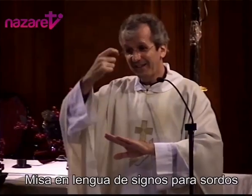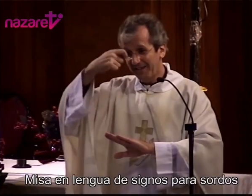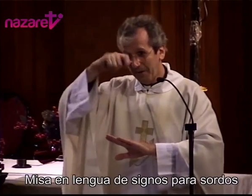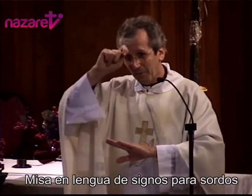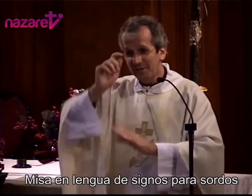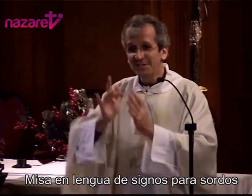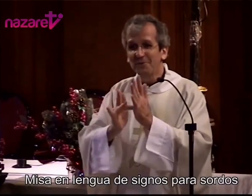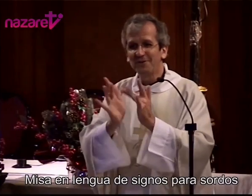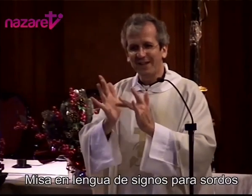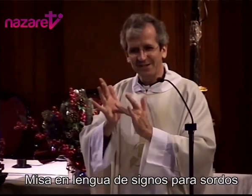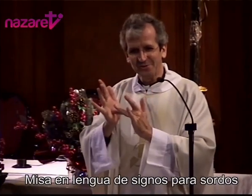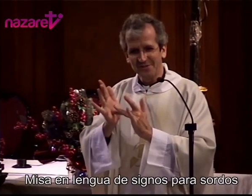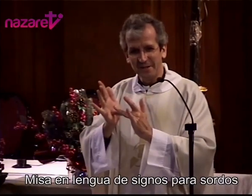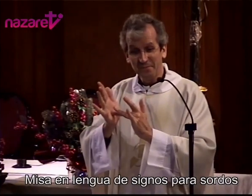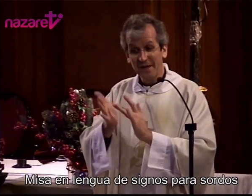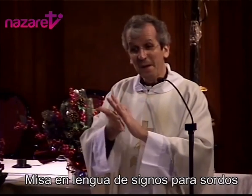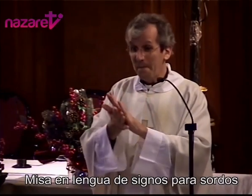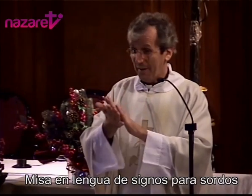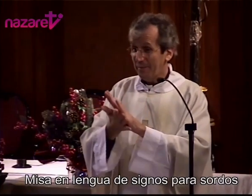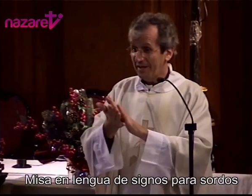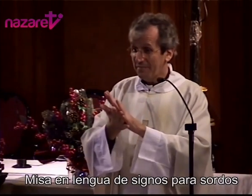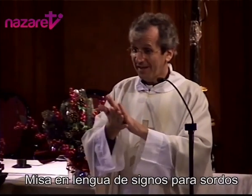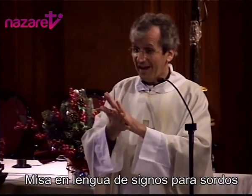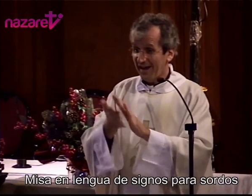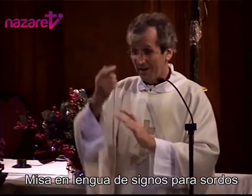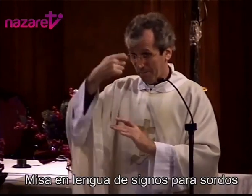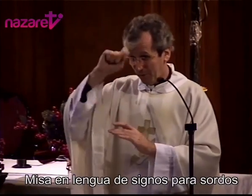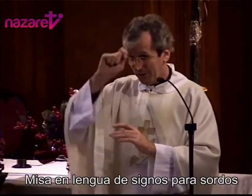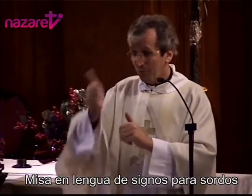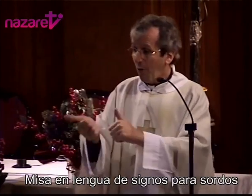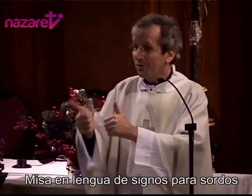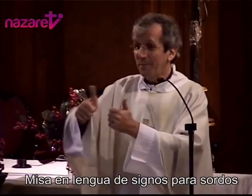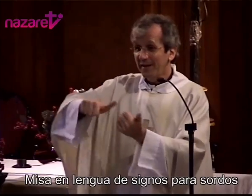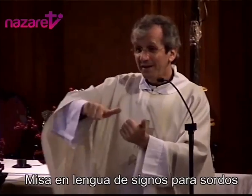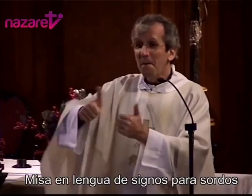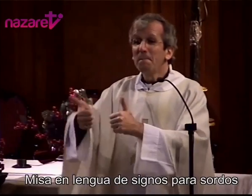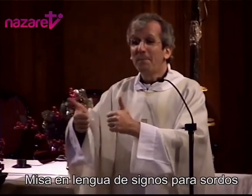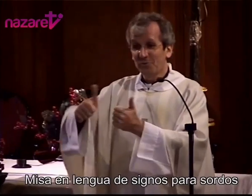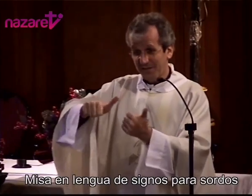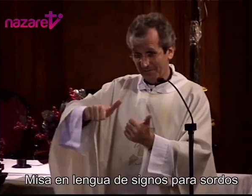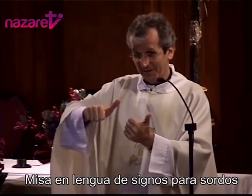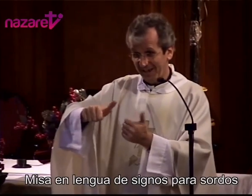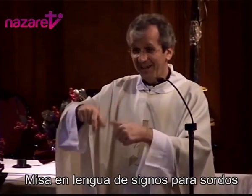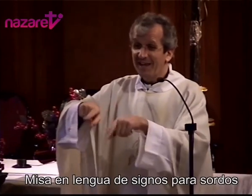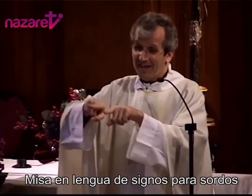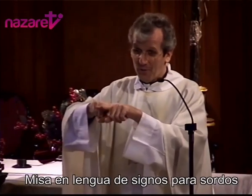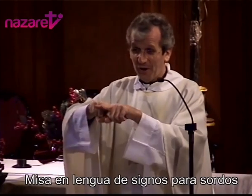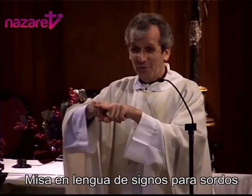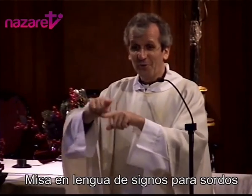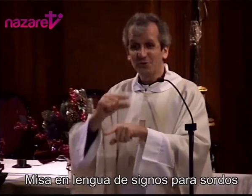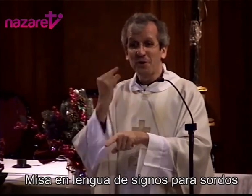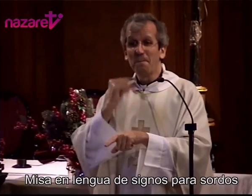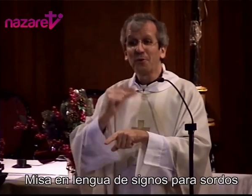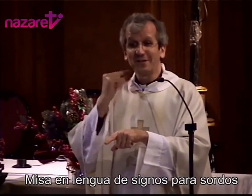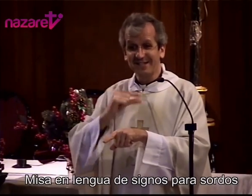día del bautismo de Jesús. Permitidme que haga bautismo o también bautismo, igual